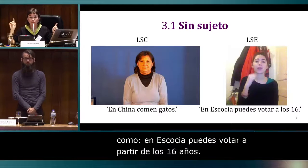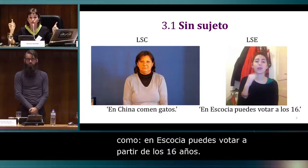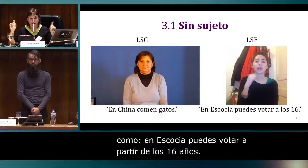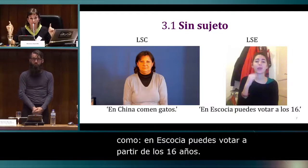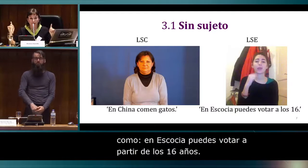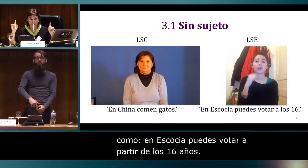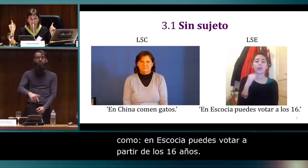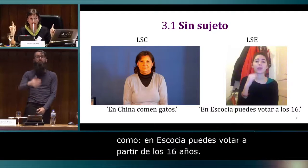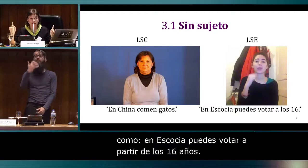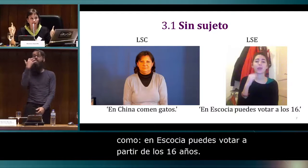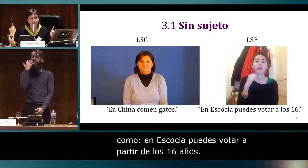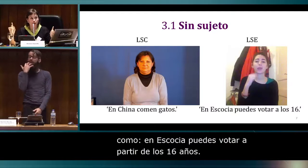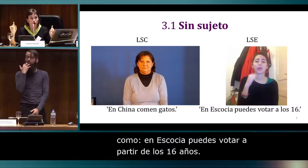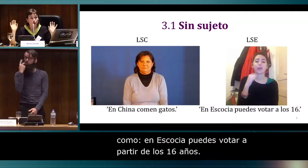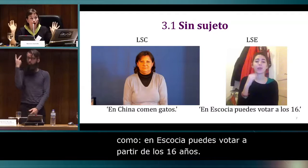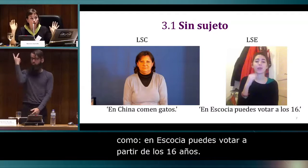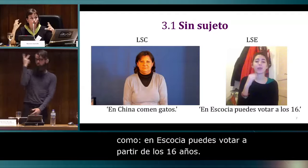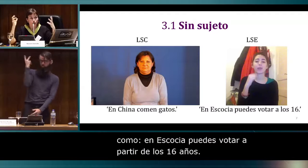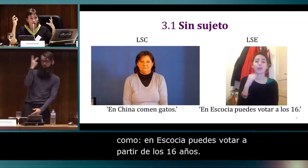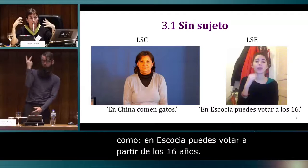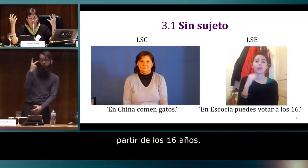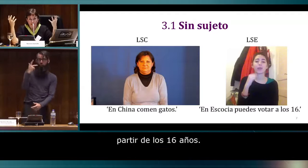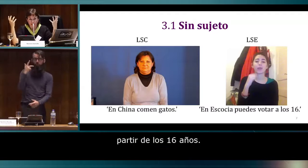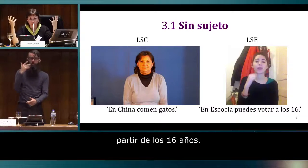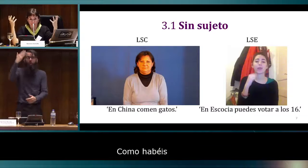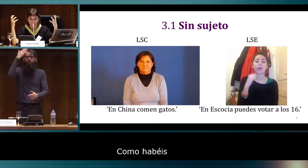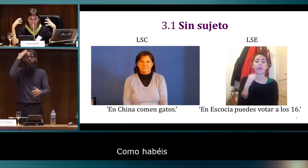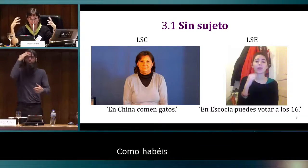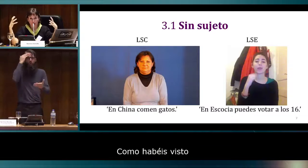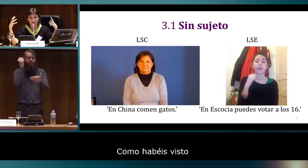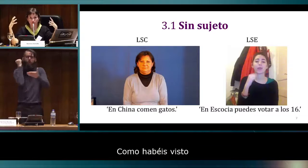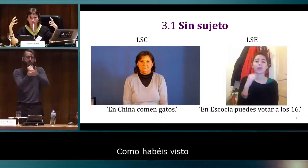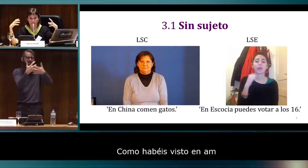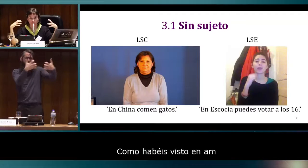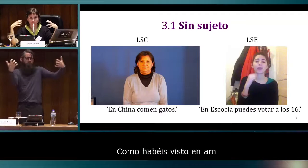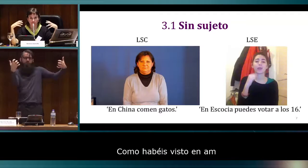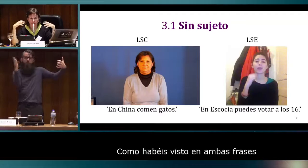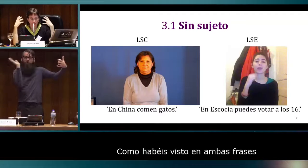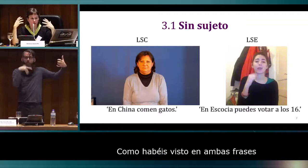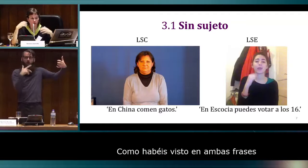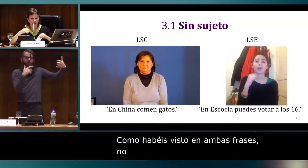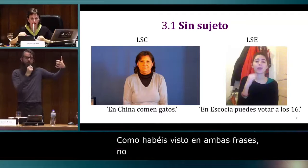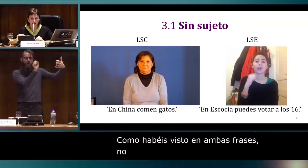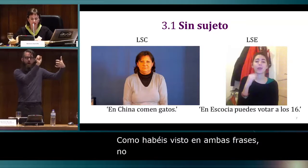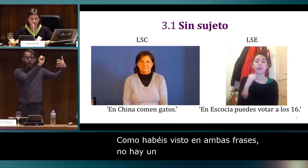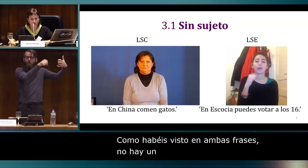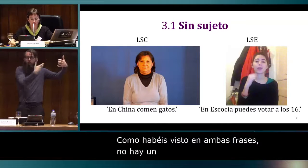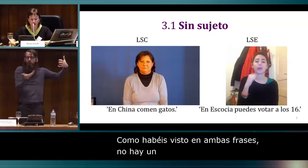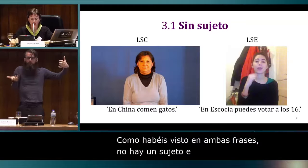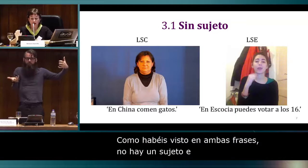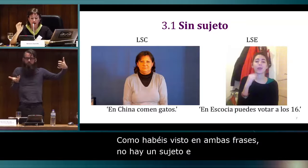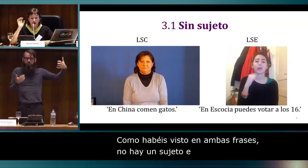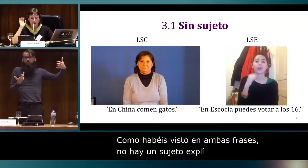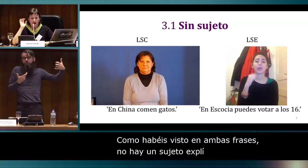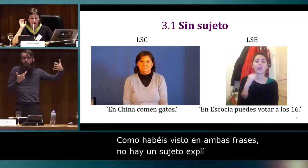Como habéis visto en ambas frases, no hay un sujeto explícito en la oración. Y esto nos da esta lectura